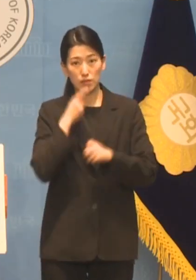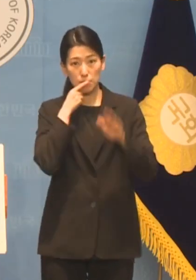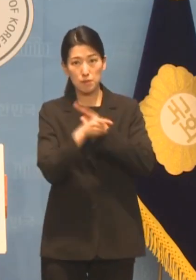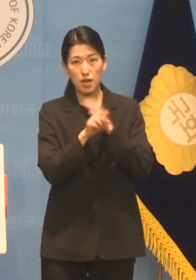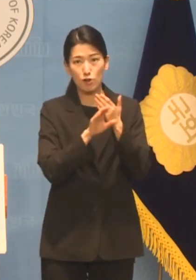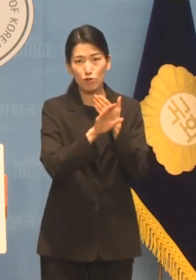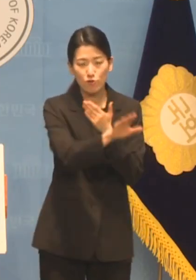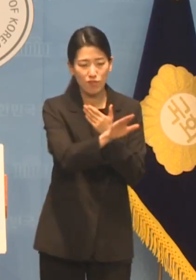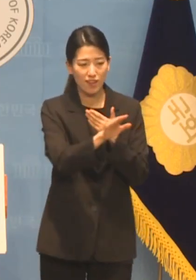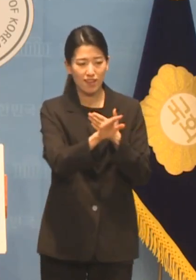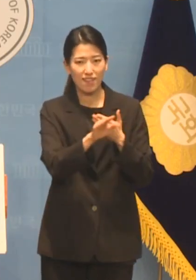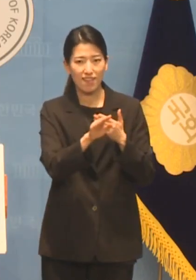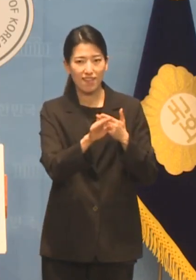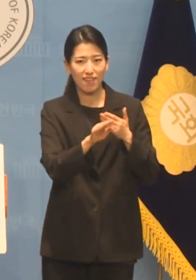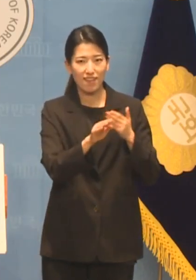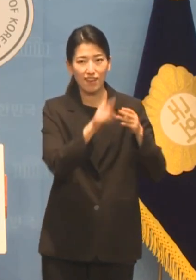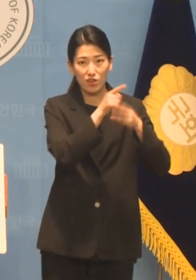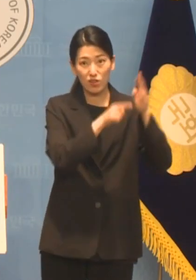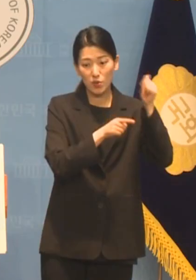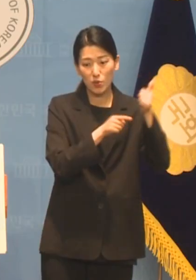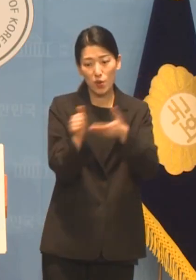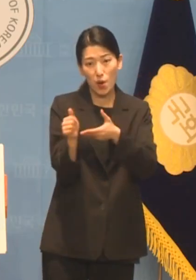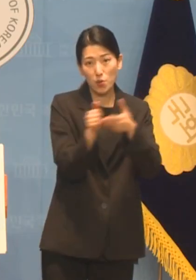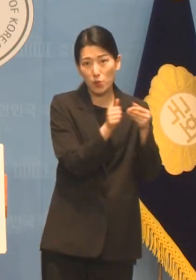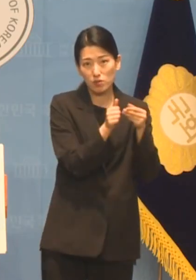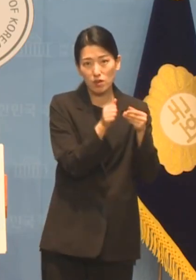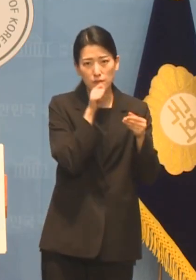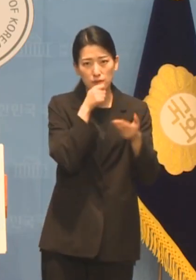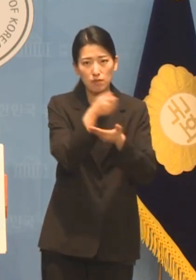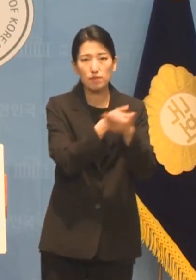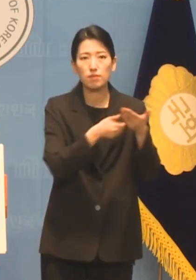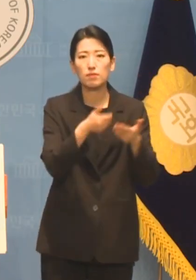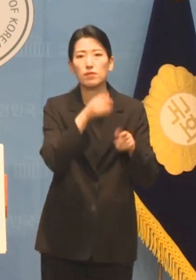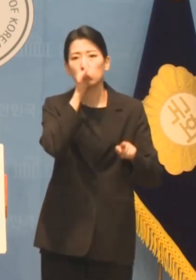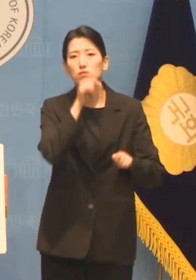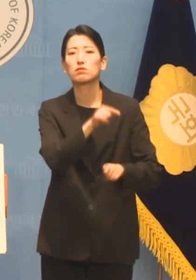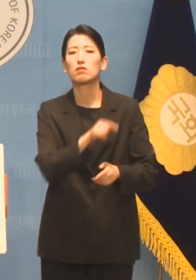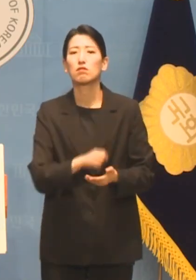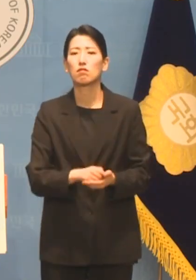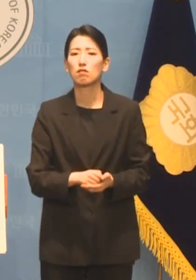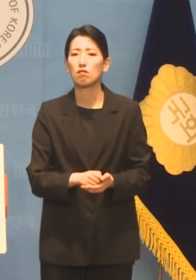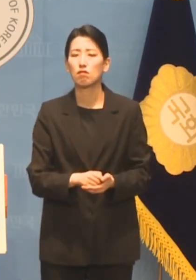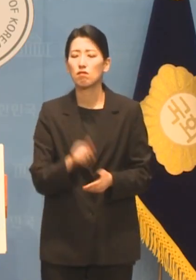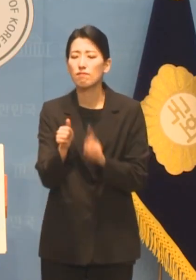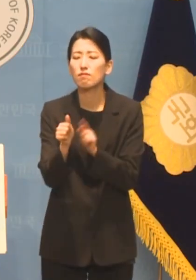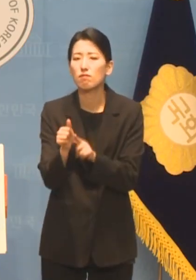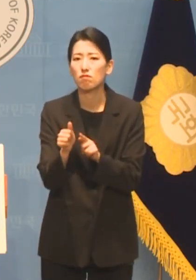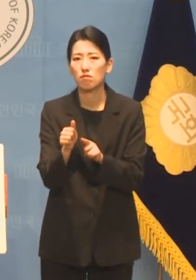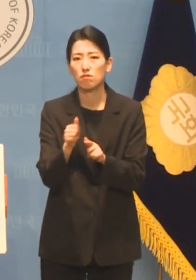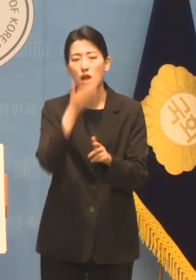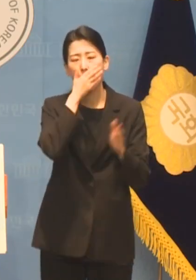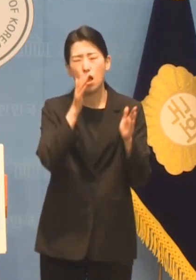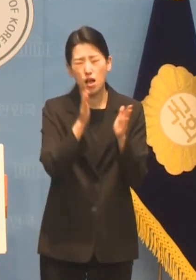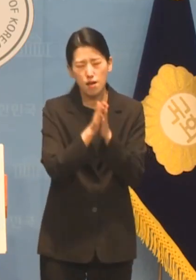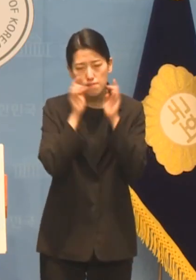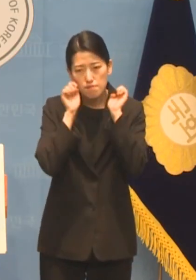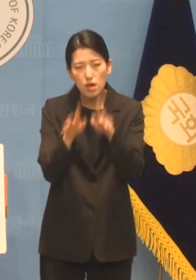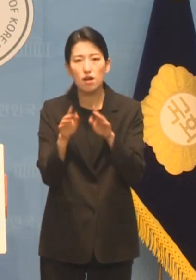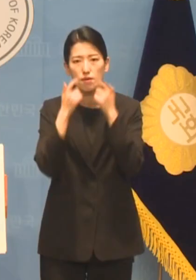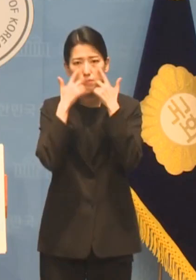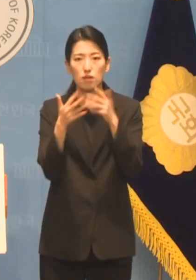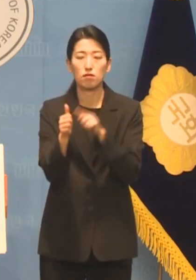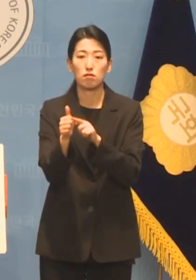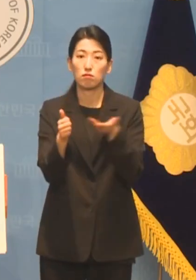특검이 진행되면 내란 혐의로 수사 대상이 될 것이 확실한 자입니다. 한덕수 총리가 이완규 법제처장을